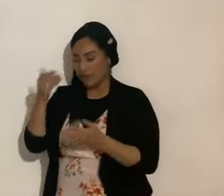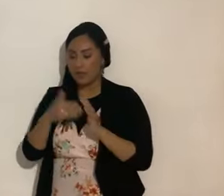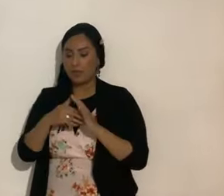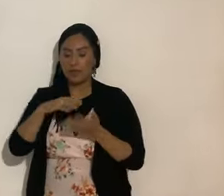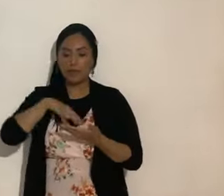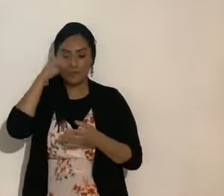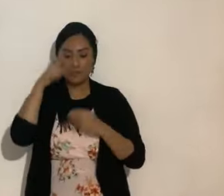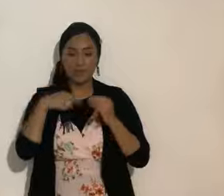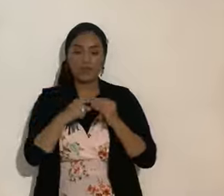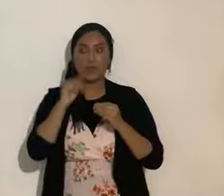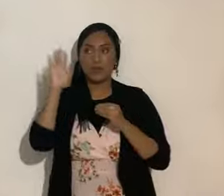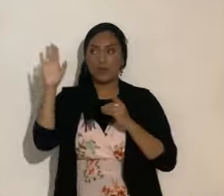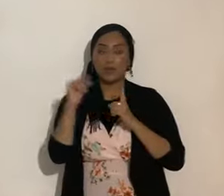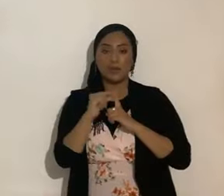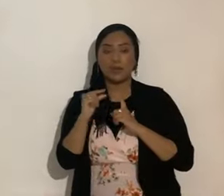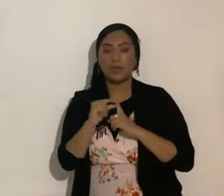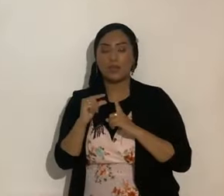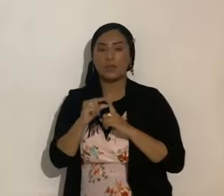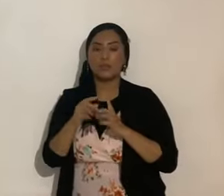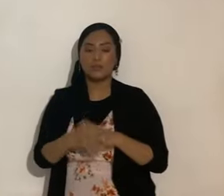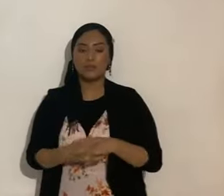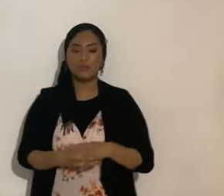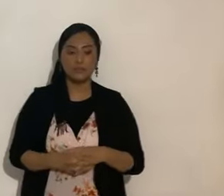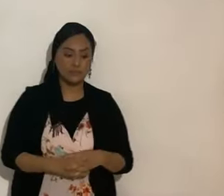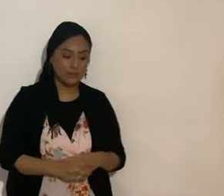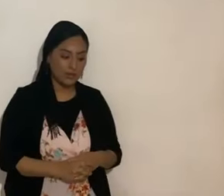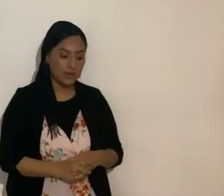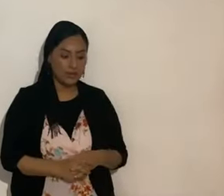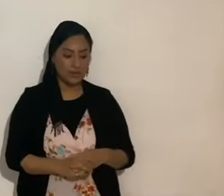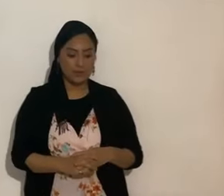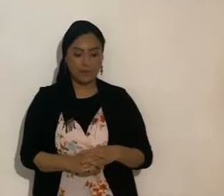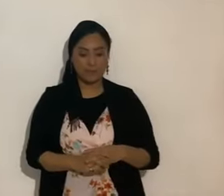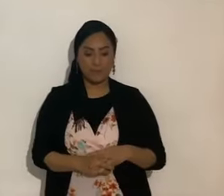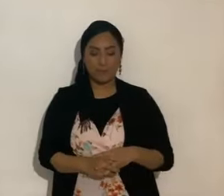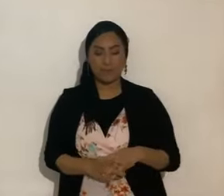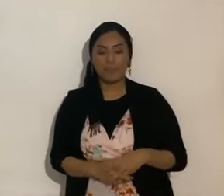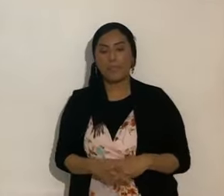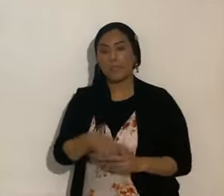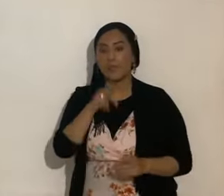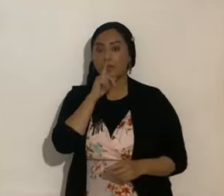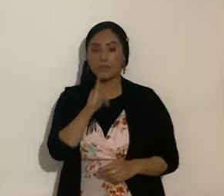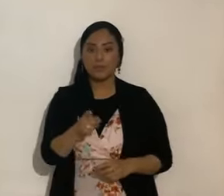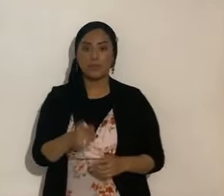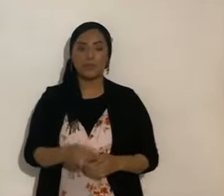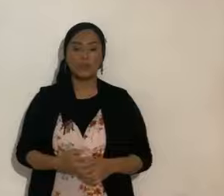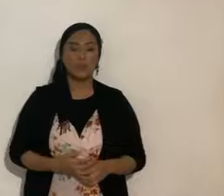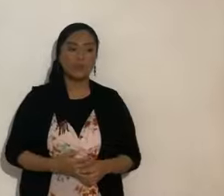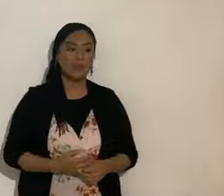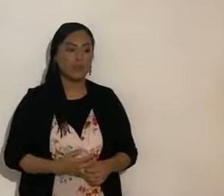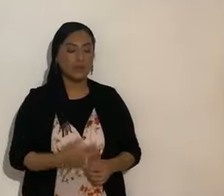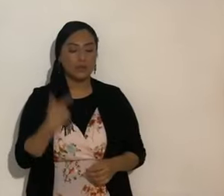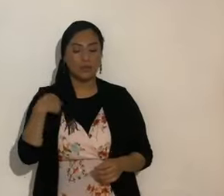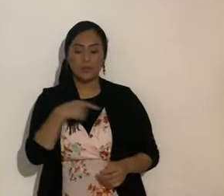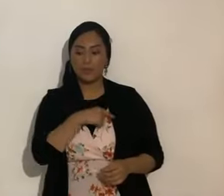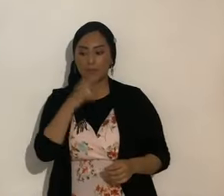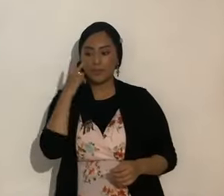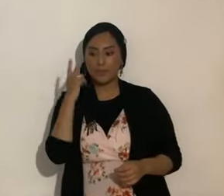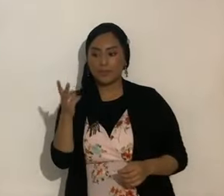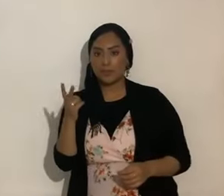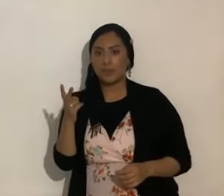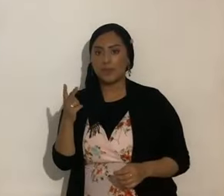su palabra eterna, aunque no sean parábolas, la verdad, les voy a decir, vemos